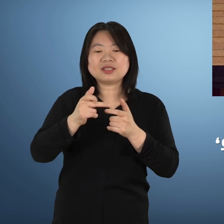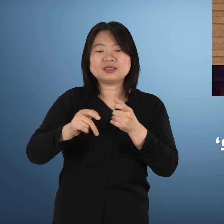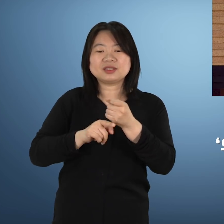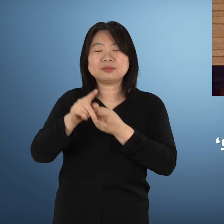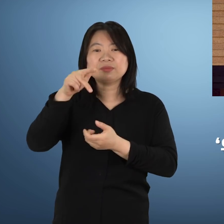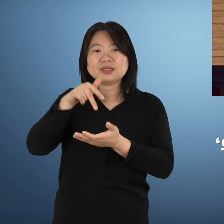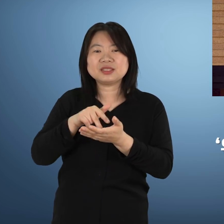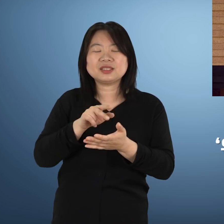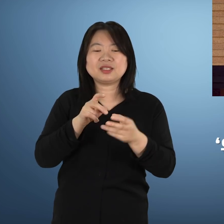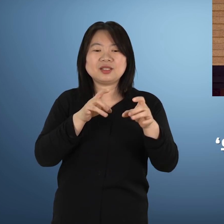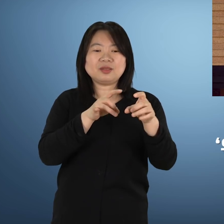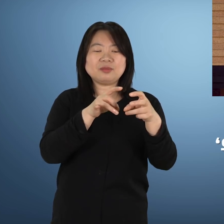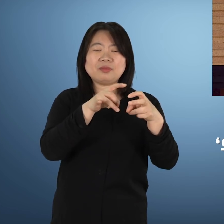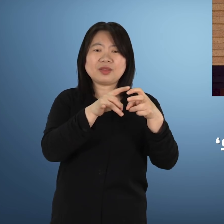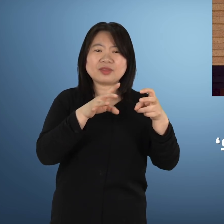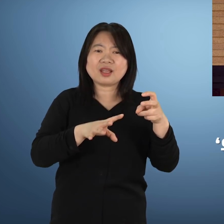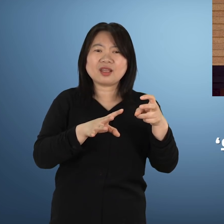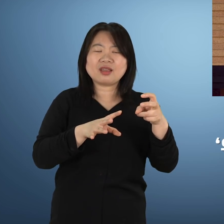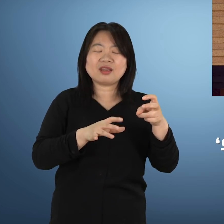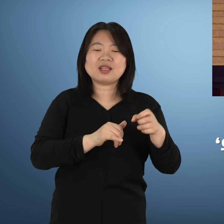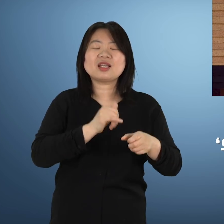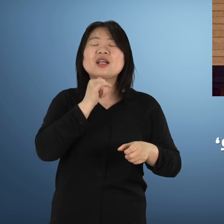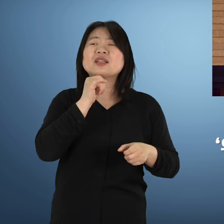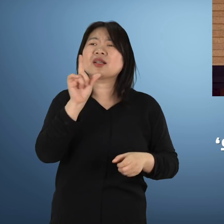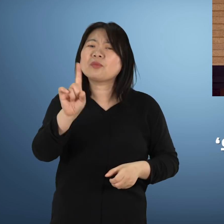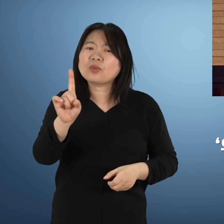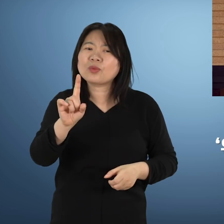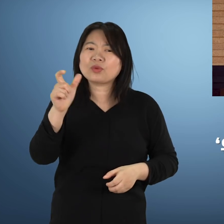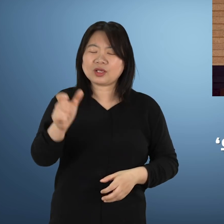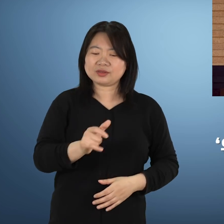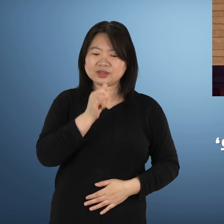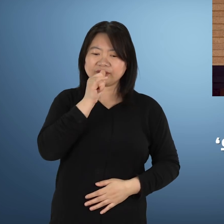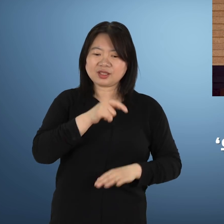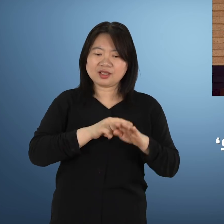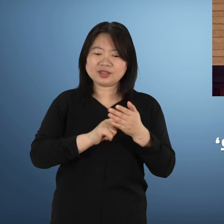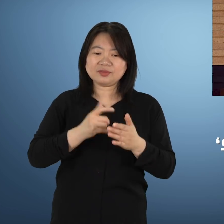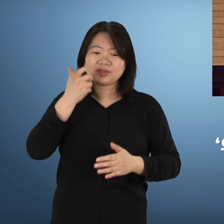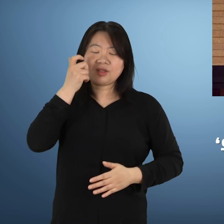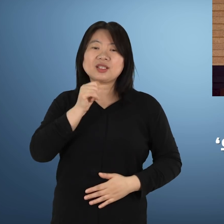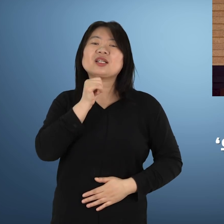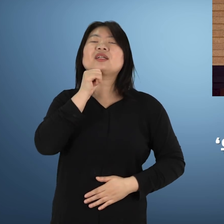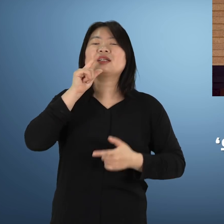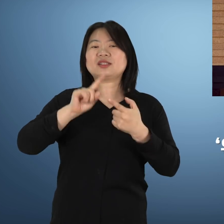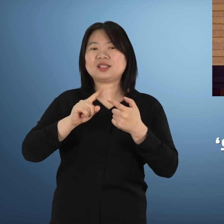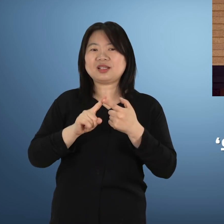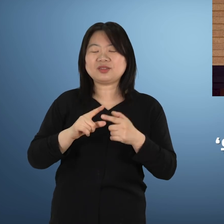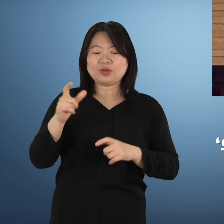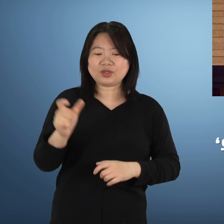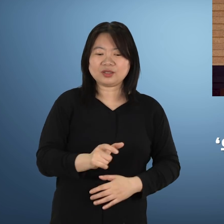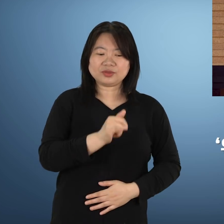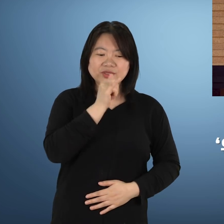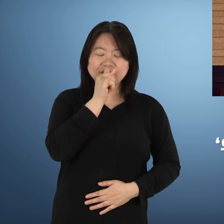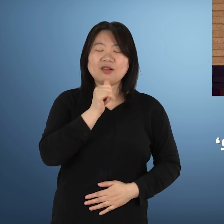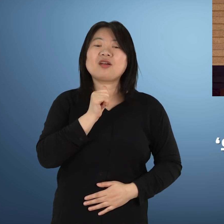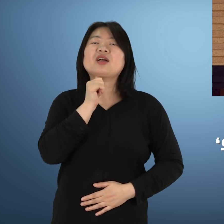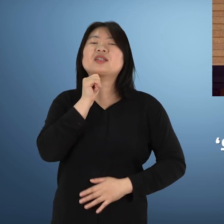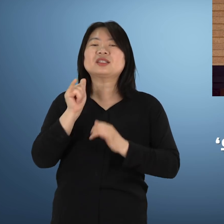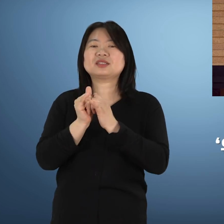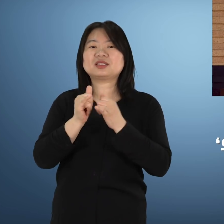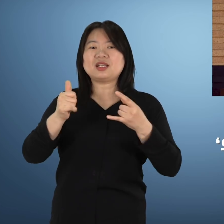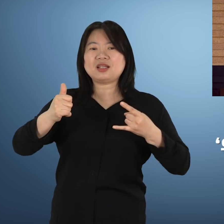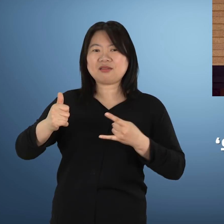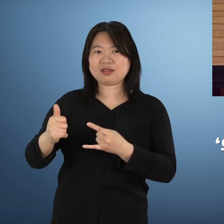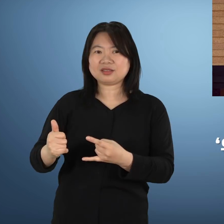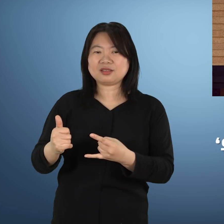의미에서 마태는 어떤 가난을 강조했죠? 심령이 가난함을 강조했어요. 가난한